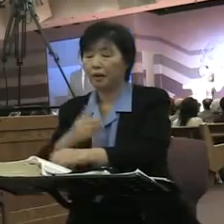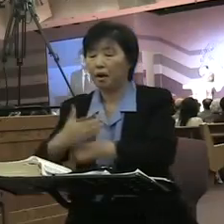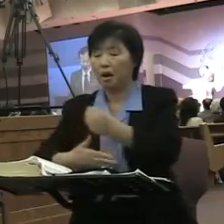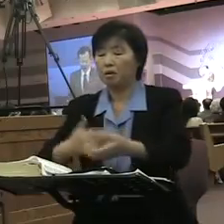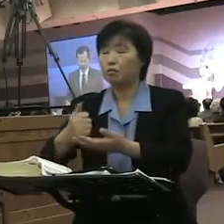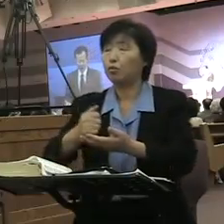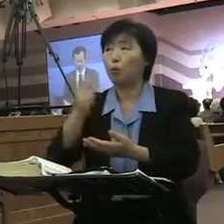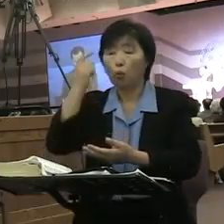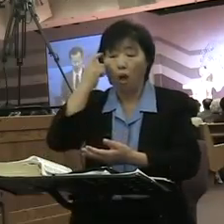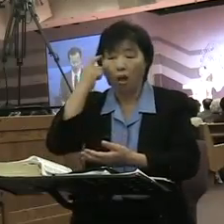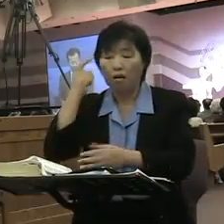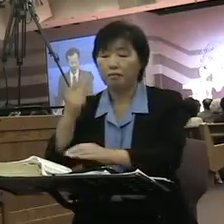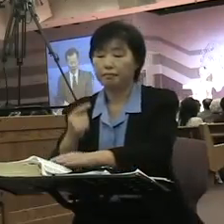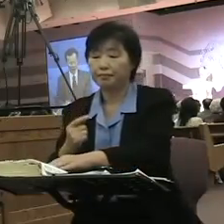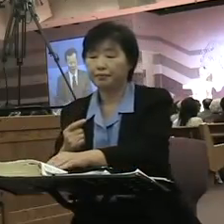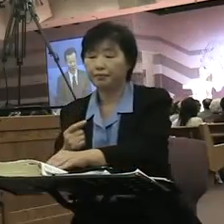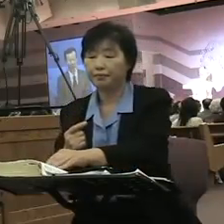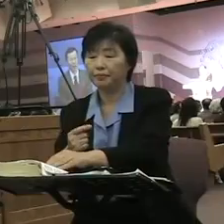하나님께서는 왜